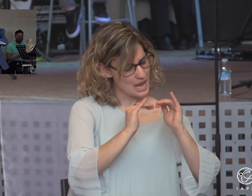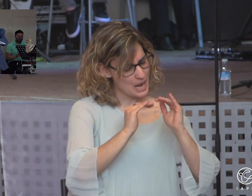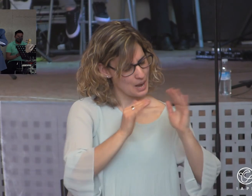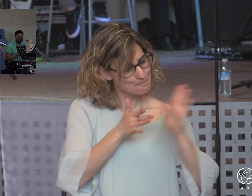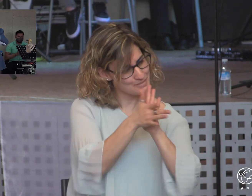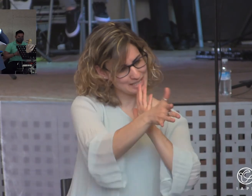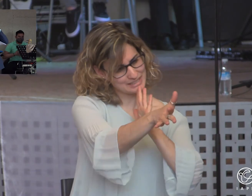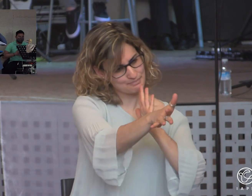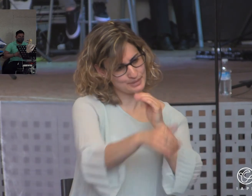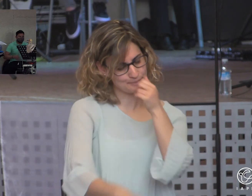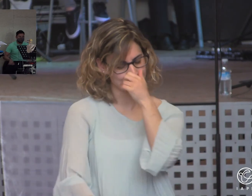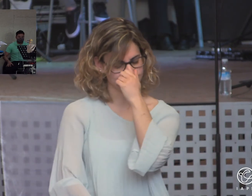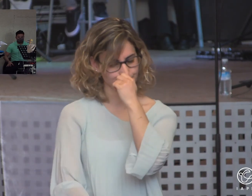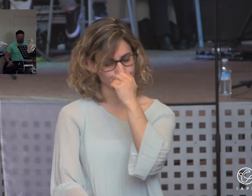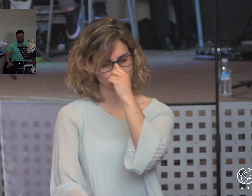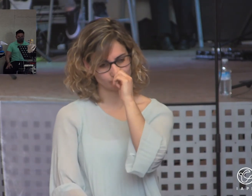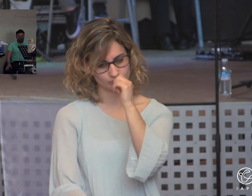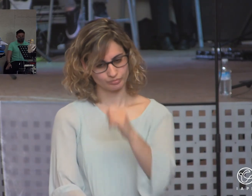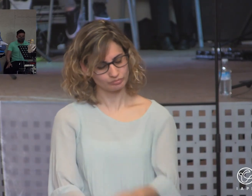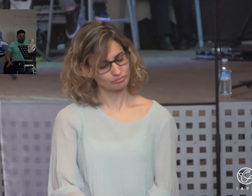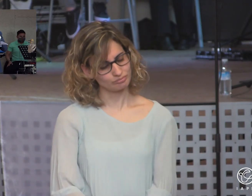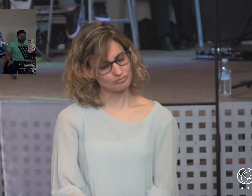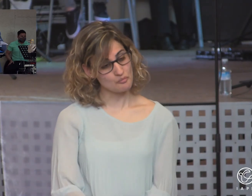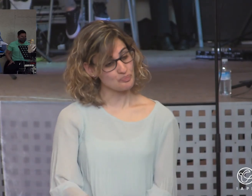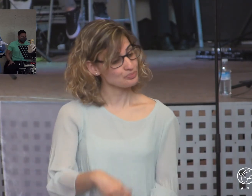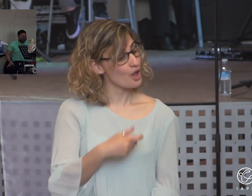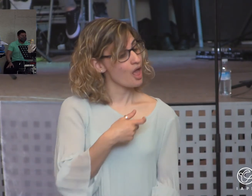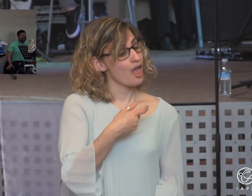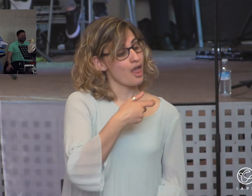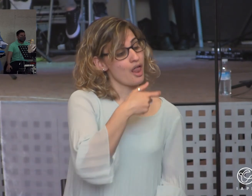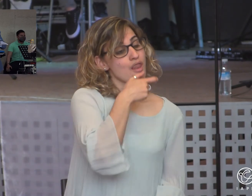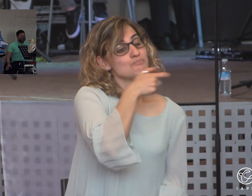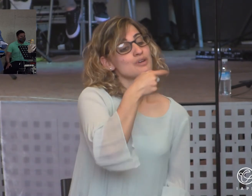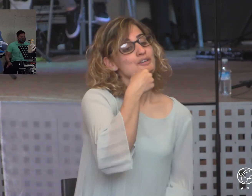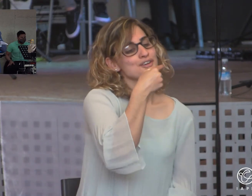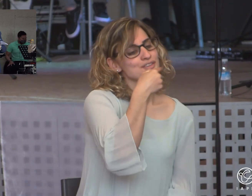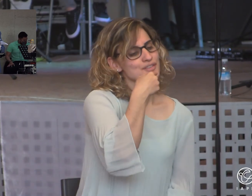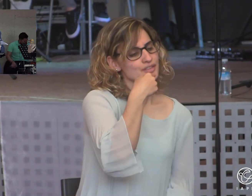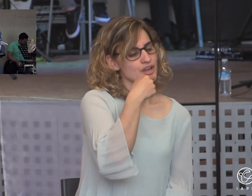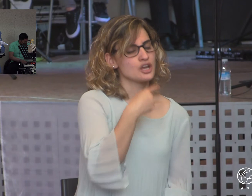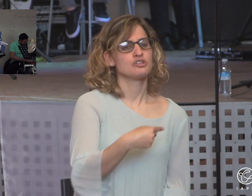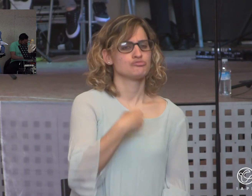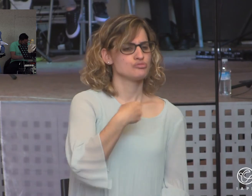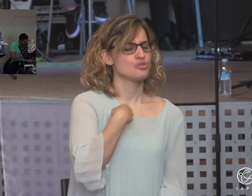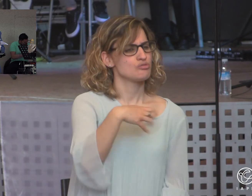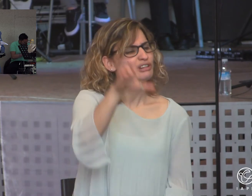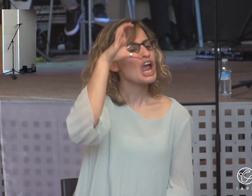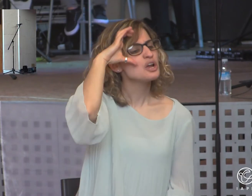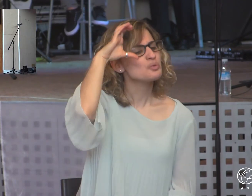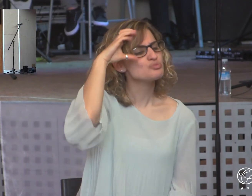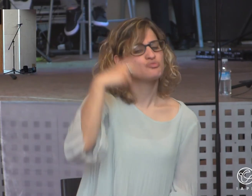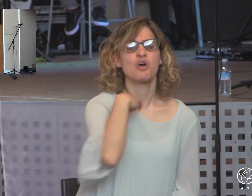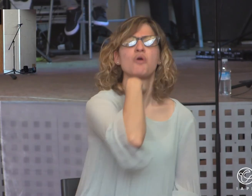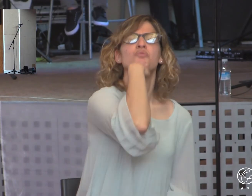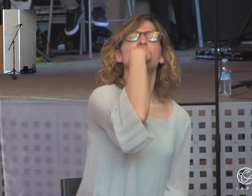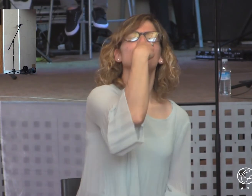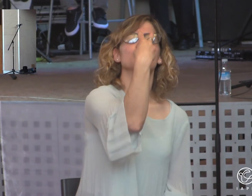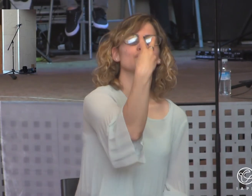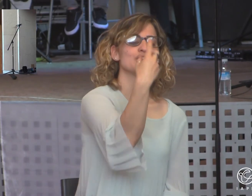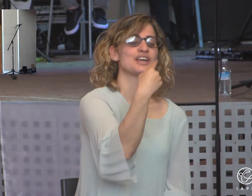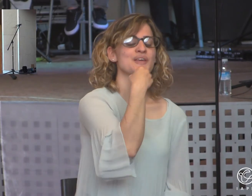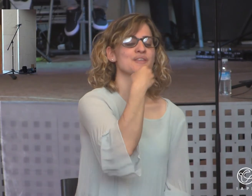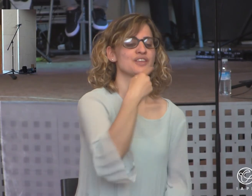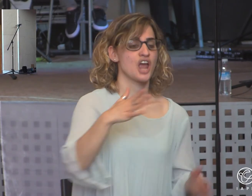Aleluya. Y oí como una voz de gran multitud, como estruendo de muchas aguas, que decía: aleluya,